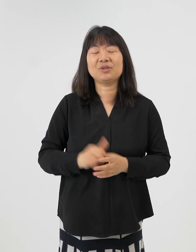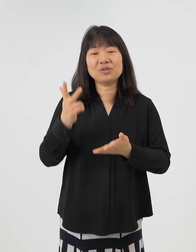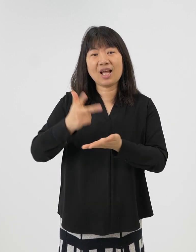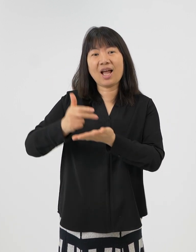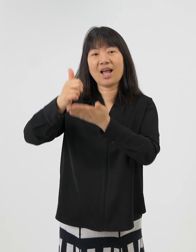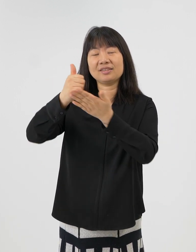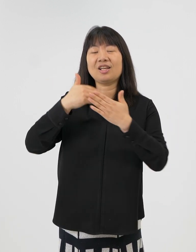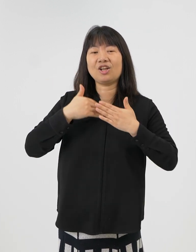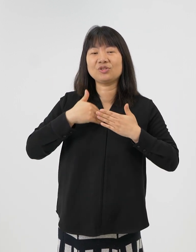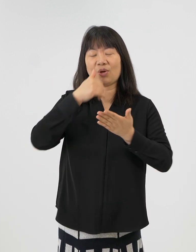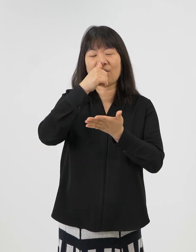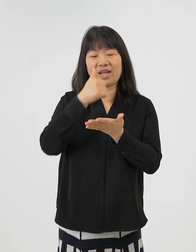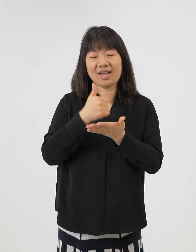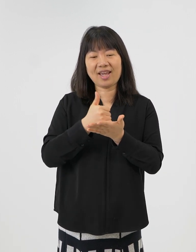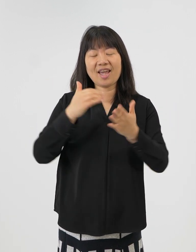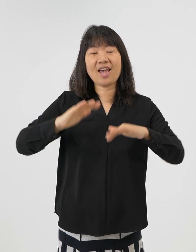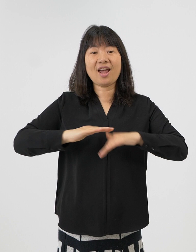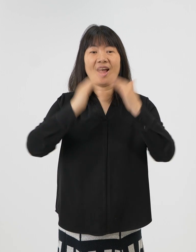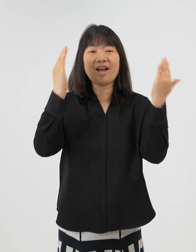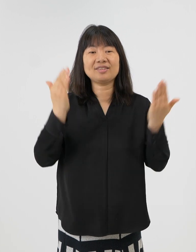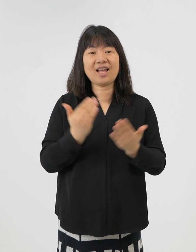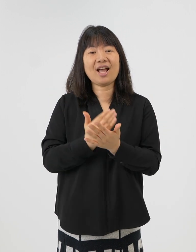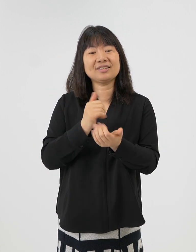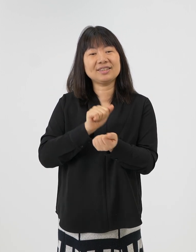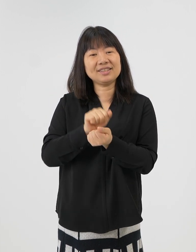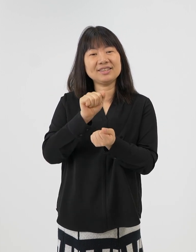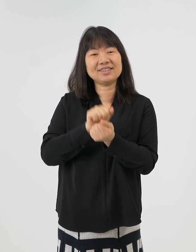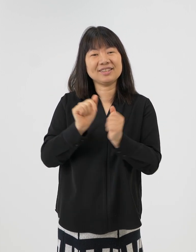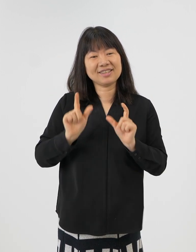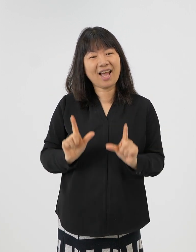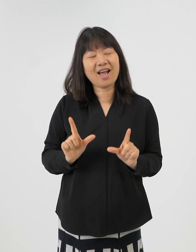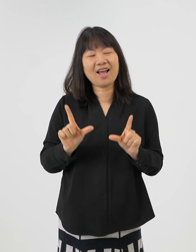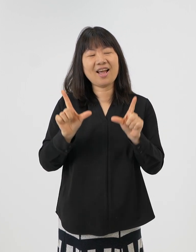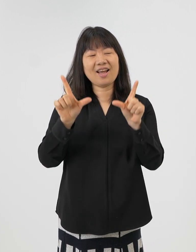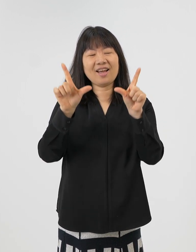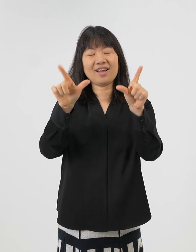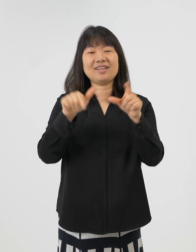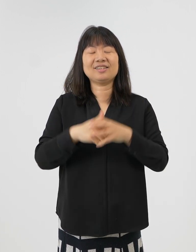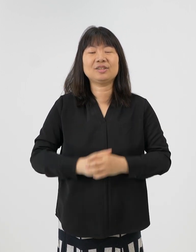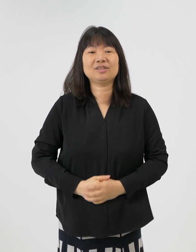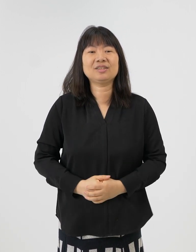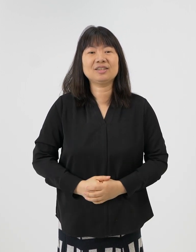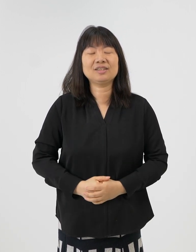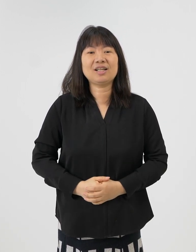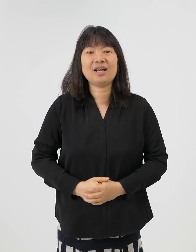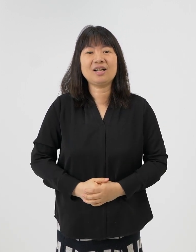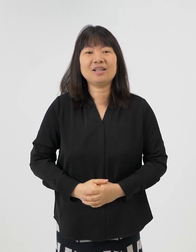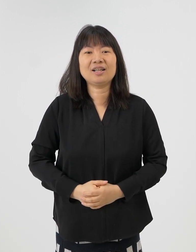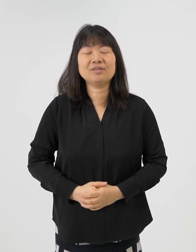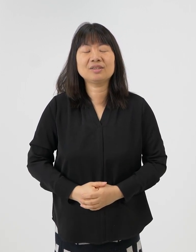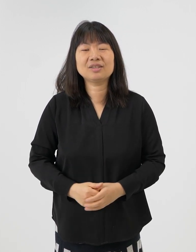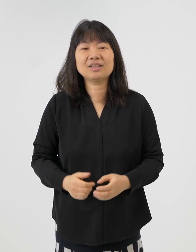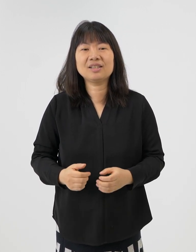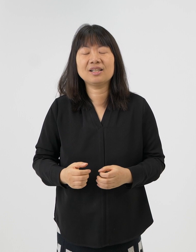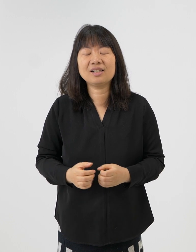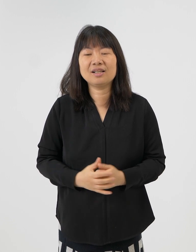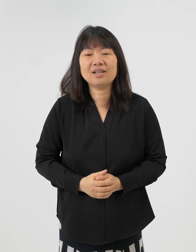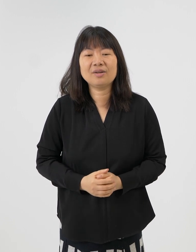주 나의 죄 다 씻은 날 새 사람